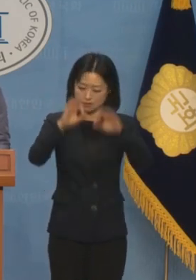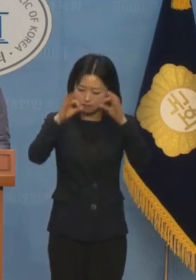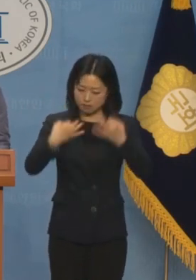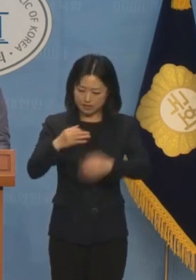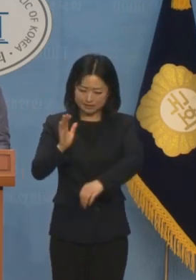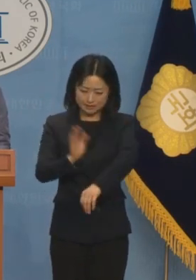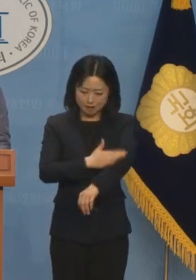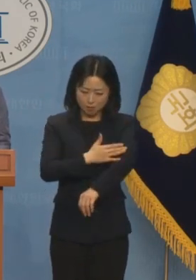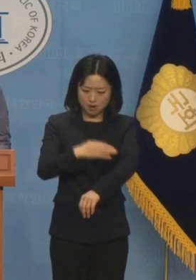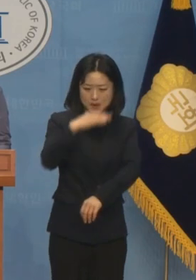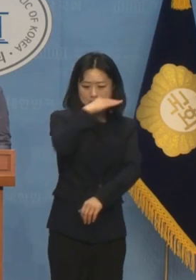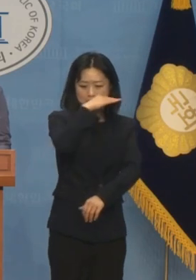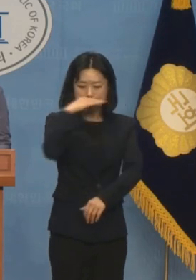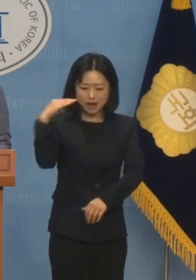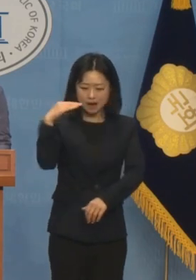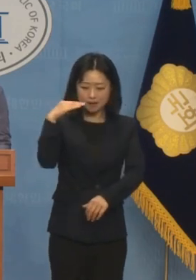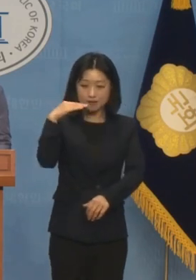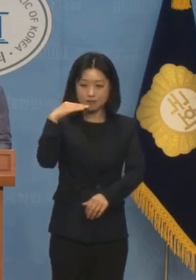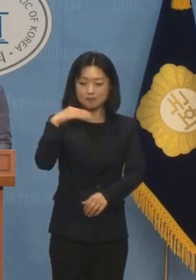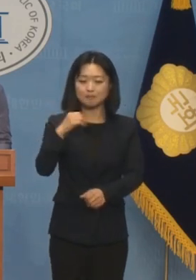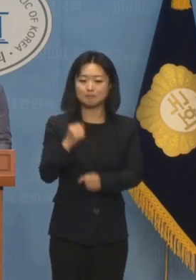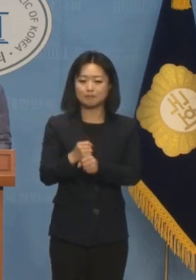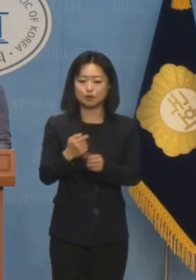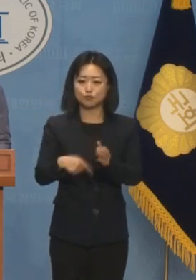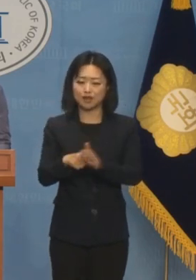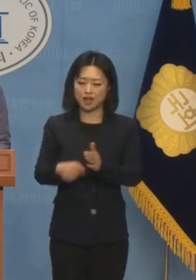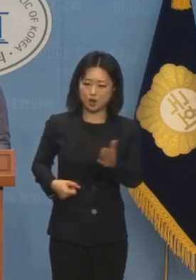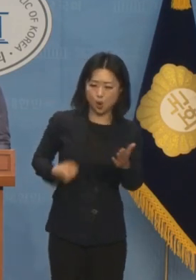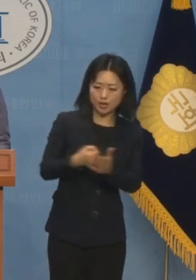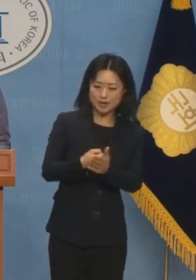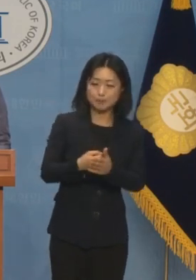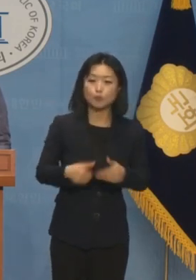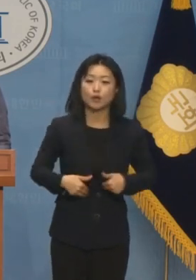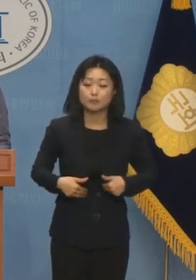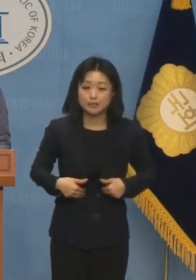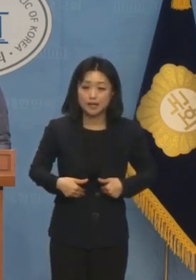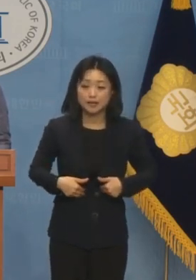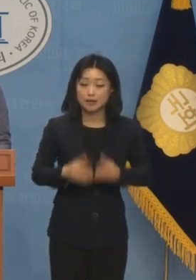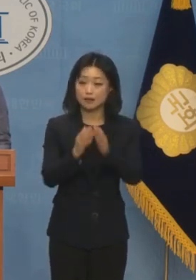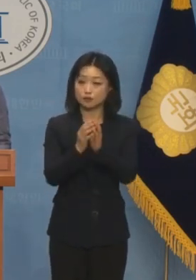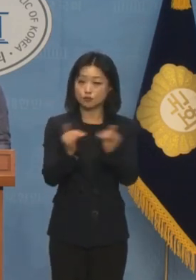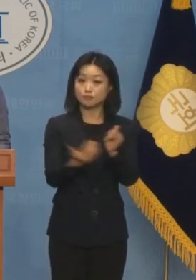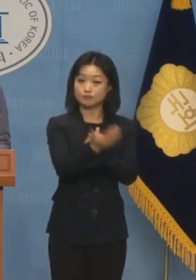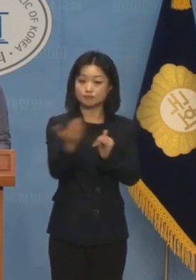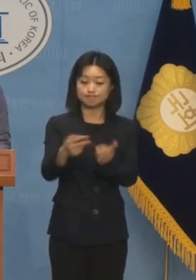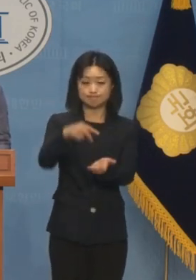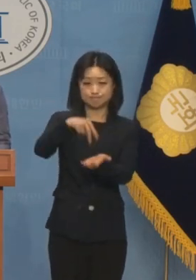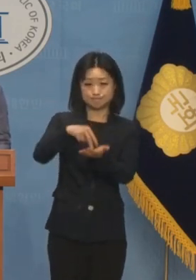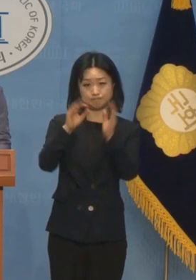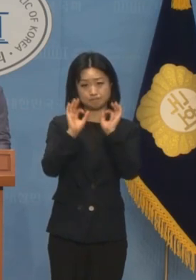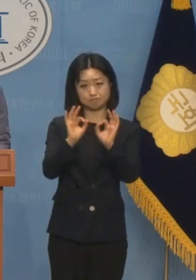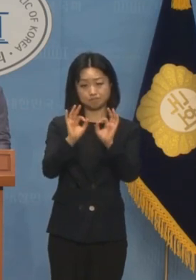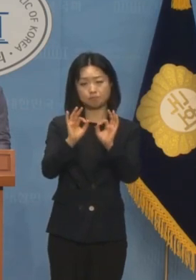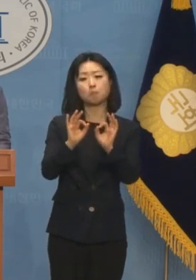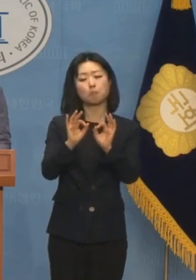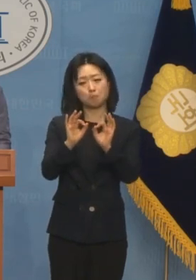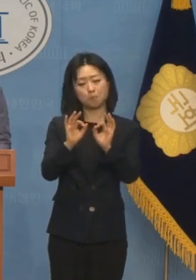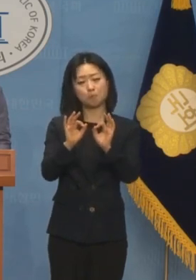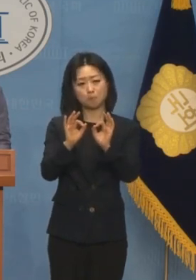바로 잡으려는 용기입니다. 그럴 때 적어도 우리 국민들의 입장에서는